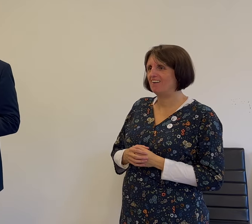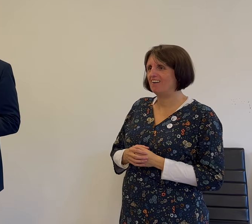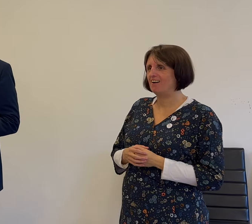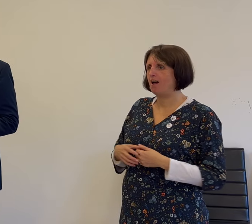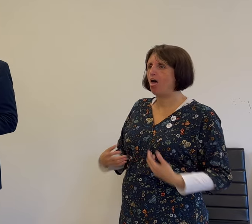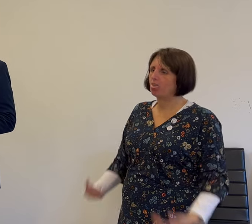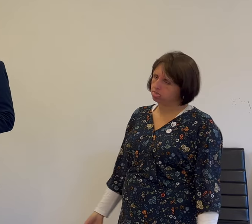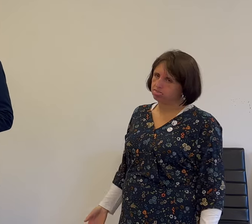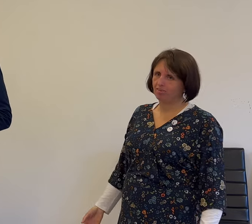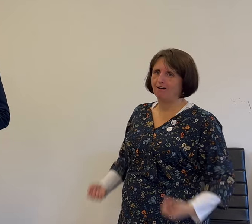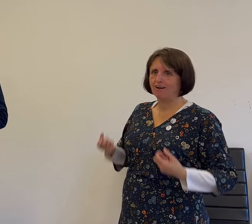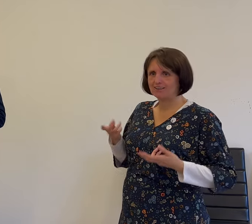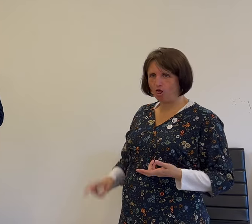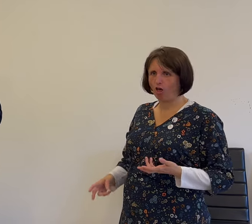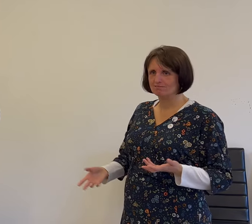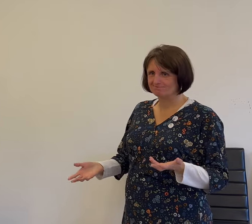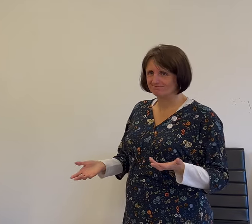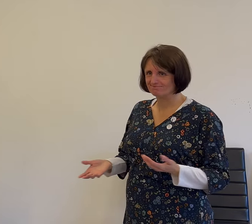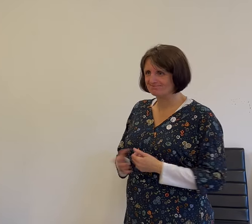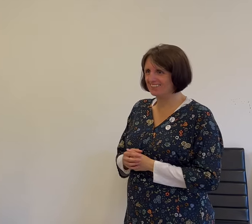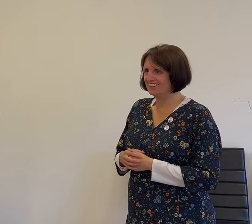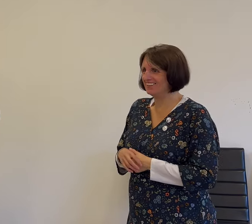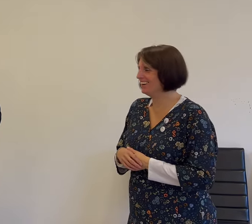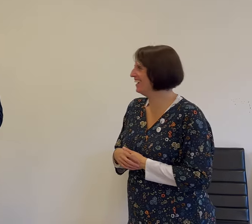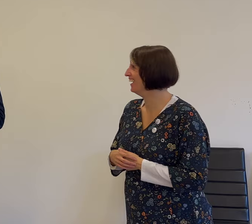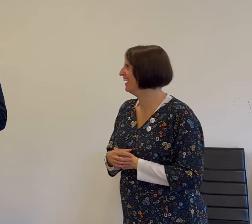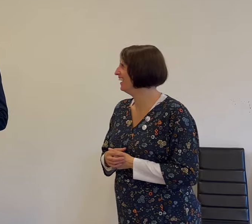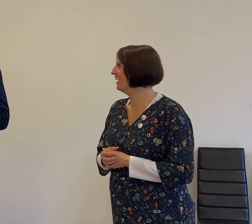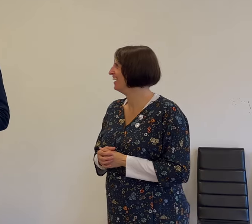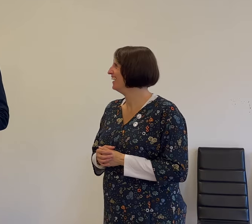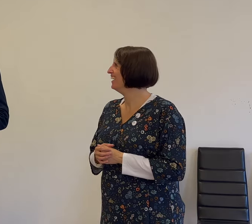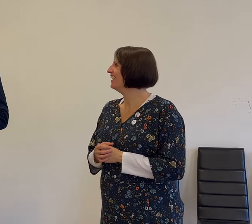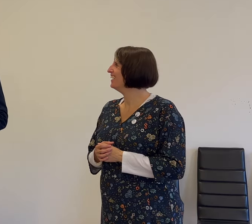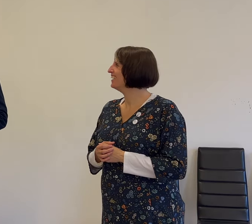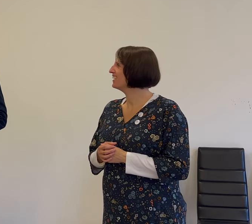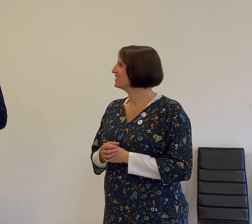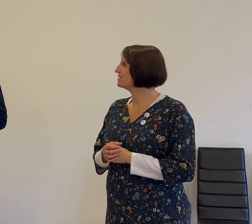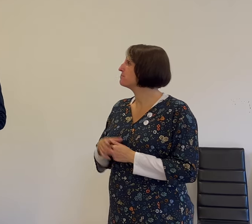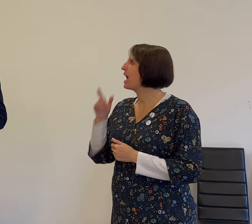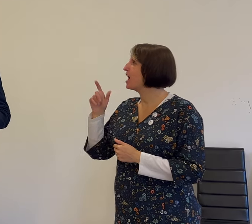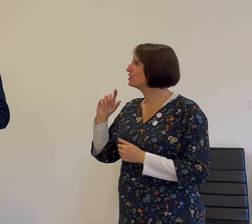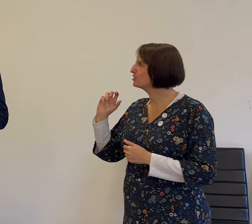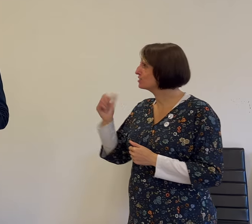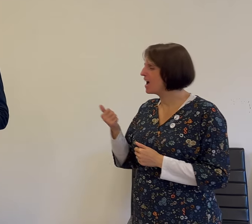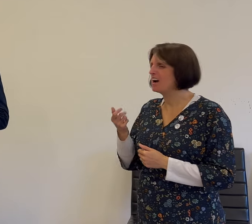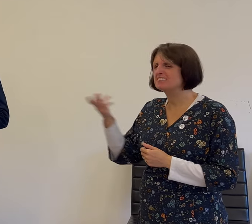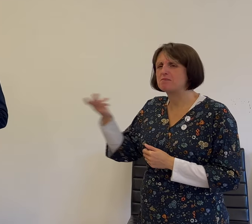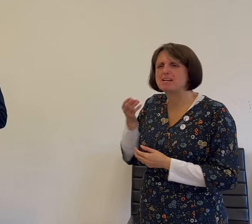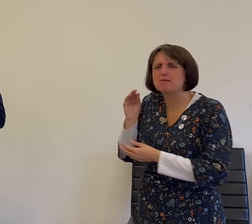taky tam máme napsáno, kolik to váží. 5 000 šekelů bronzu.